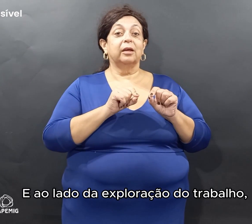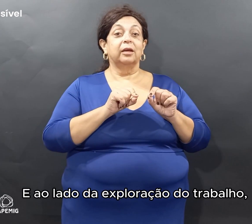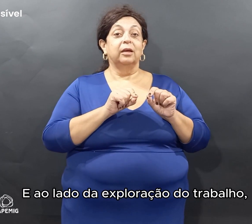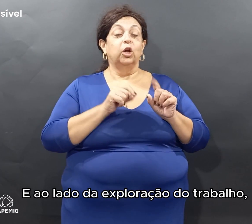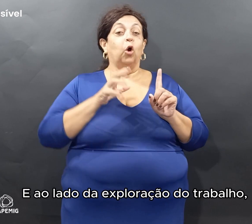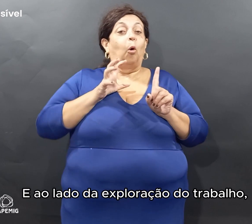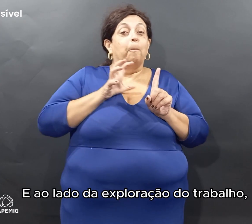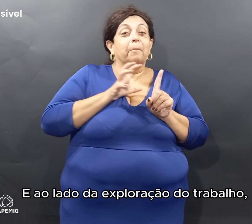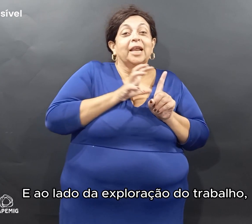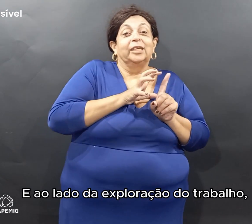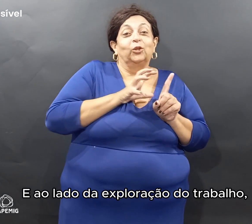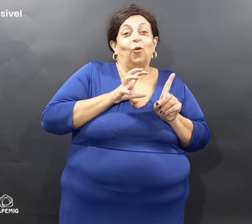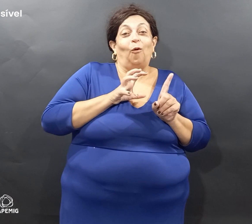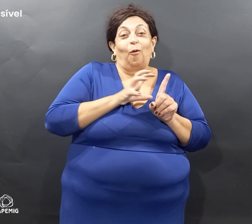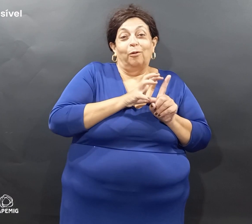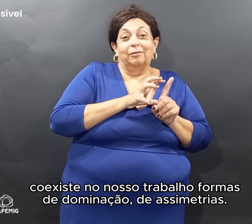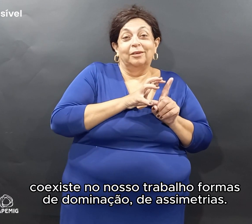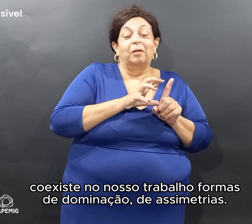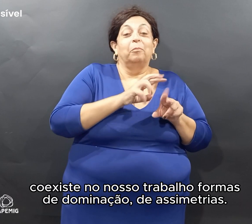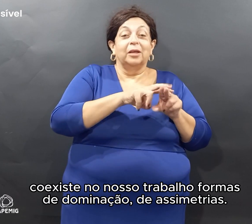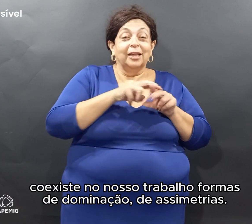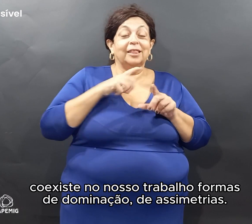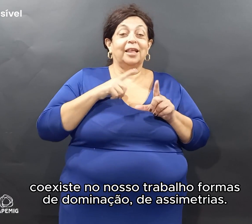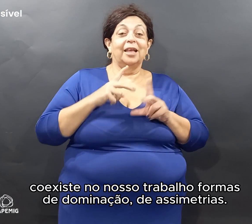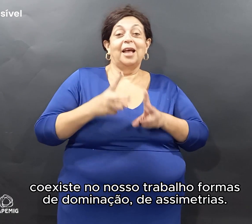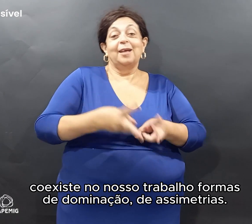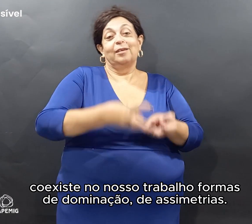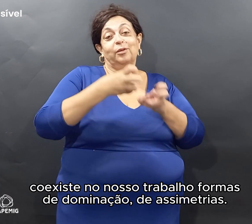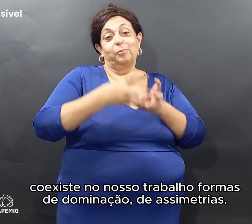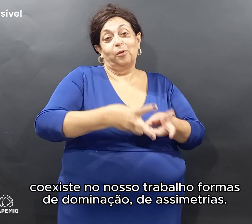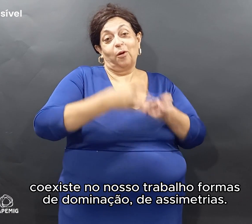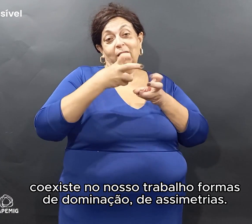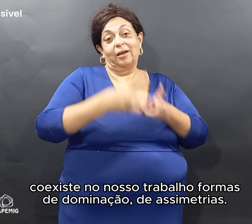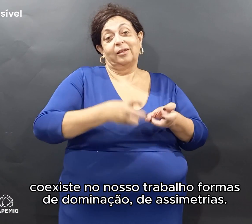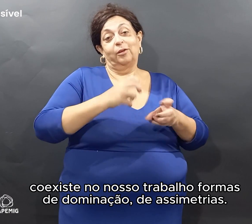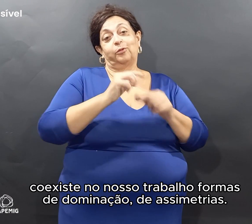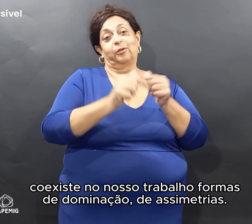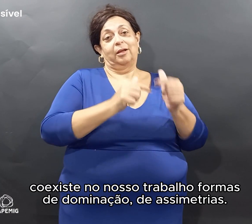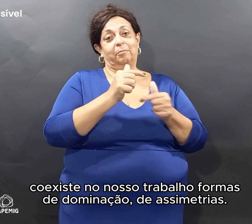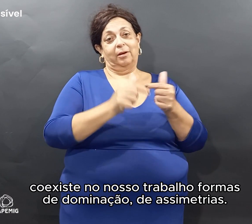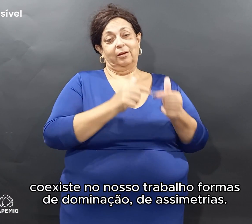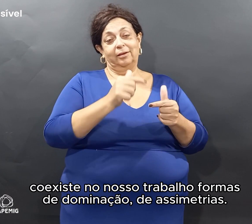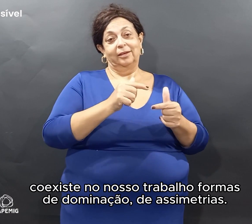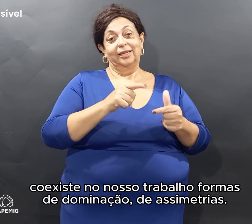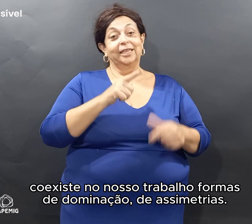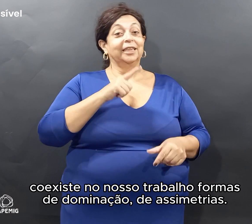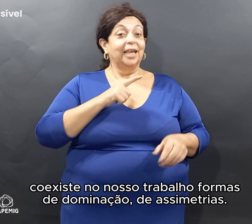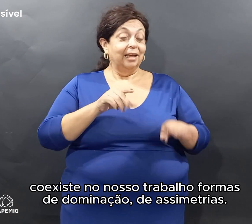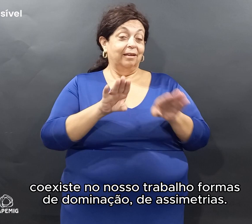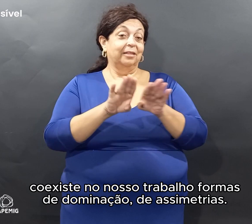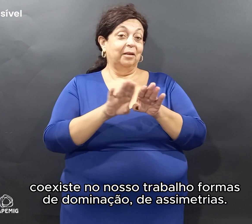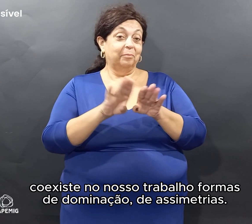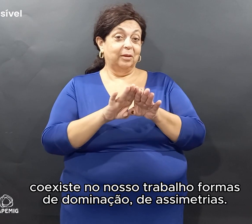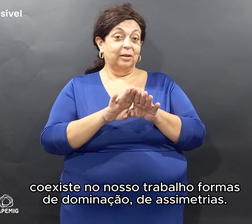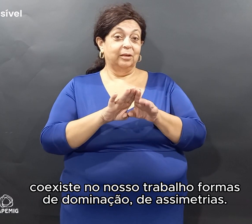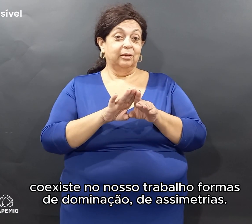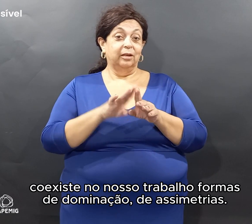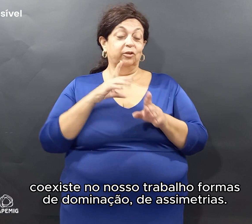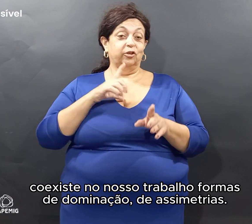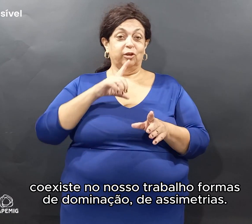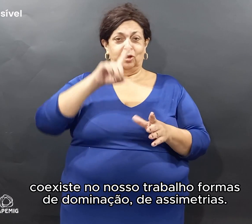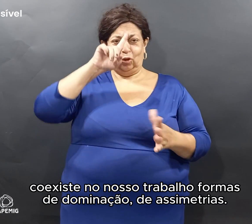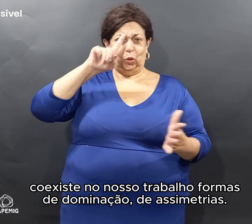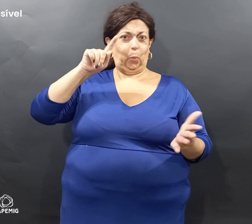da exploração do trabalho, coexiste no nosso trabalho formas de dominação,